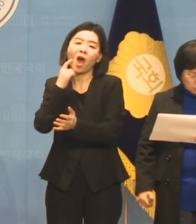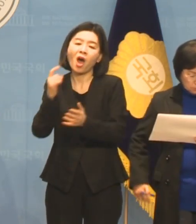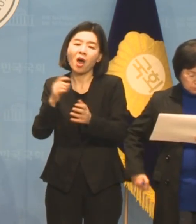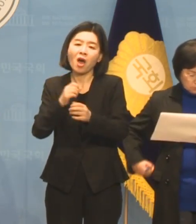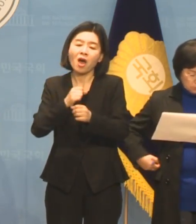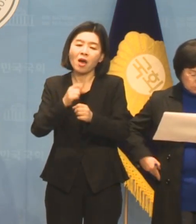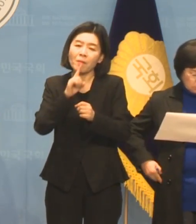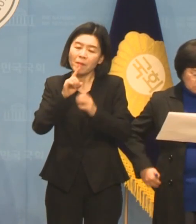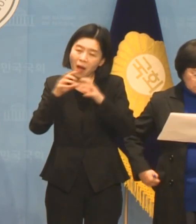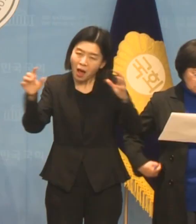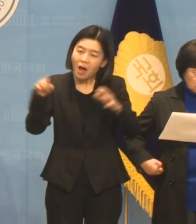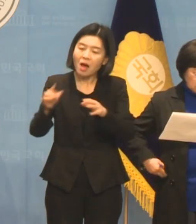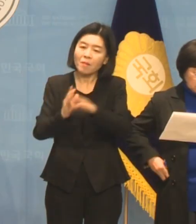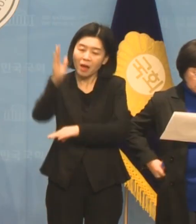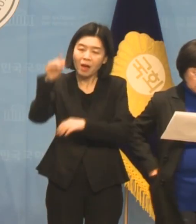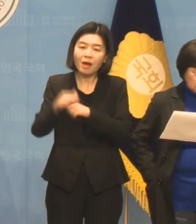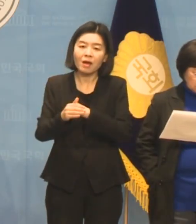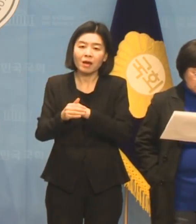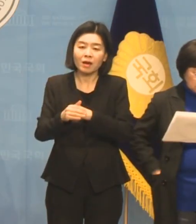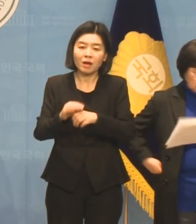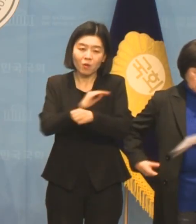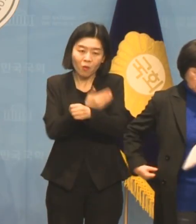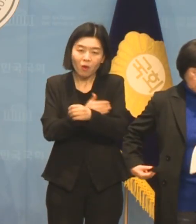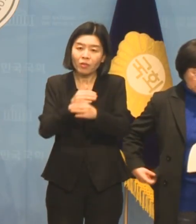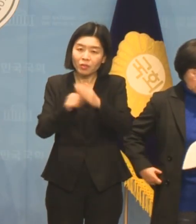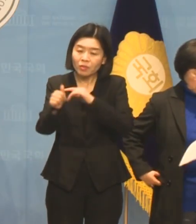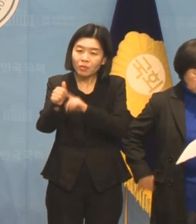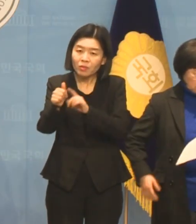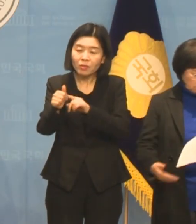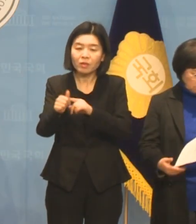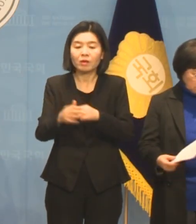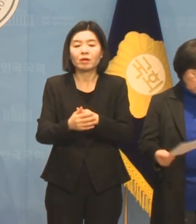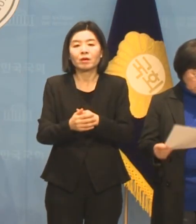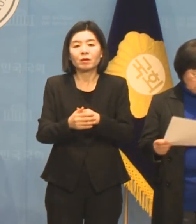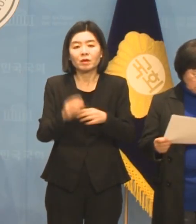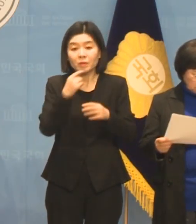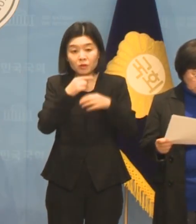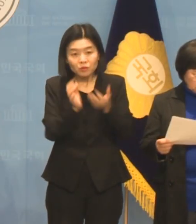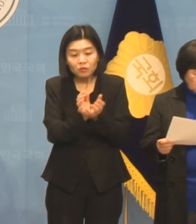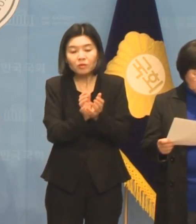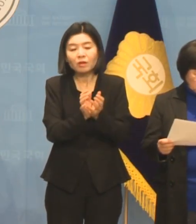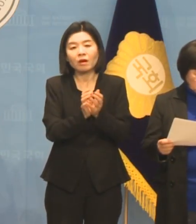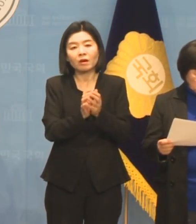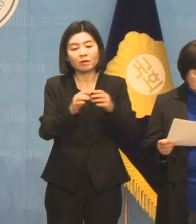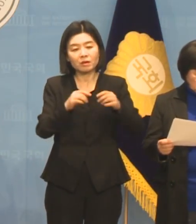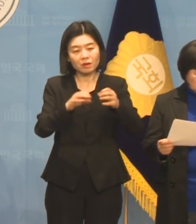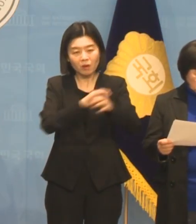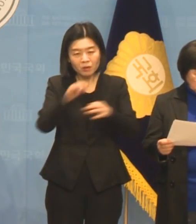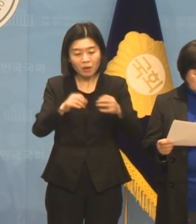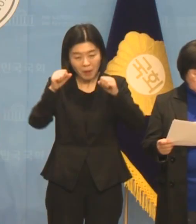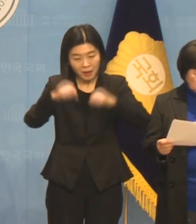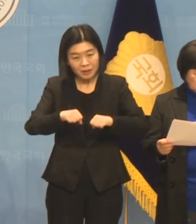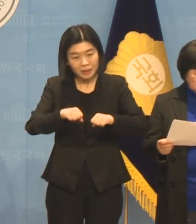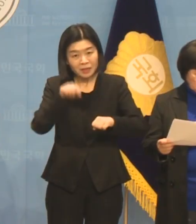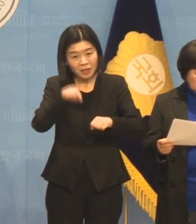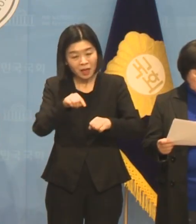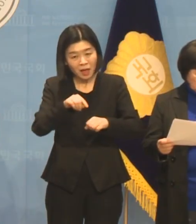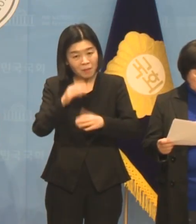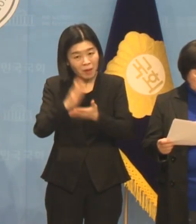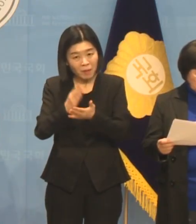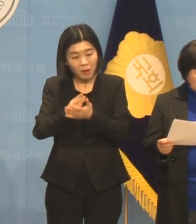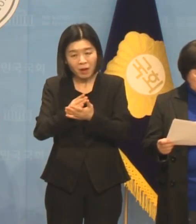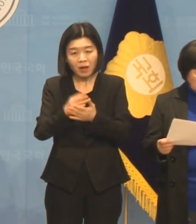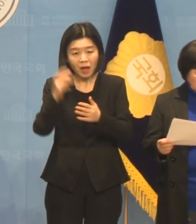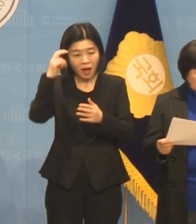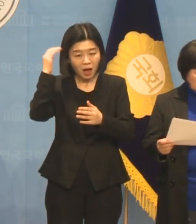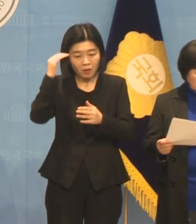국민의힘 비대위원장은 13일 자당의 비대위 회의에서 민주당은 경제를 망치는 정책들을 철회해달라, 우리 기업들을 지킬 것이라고